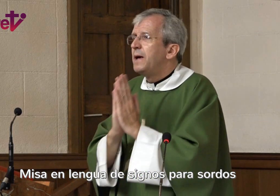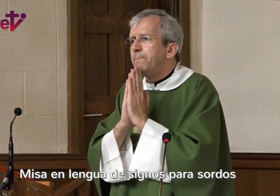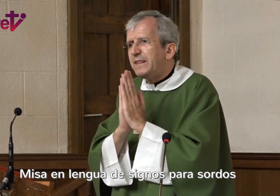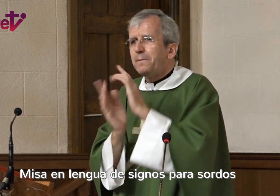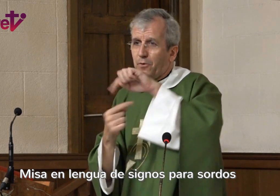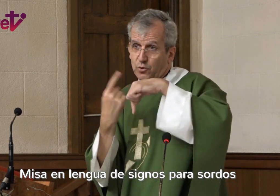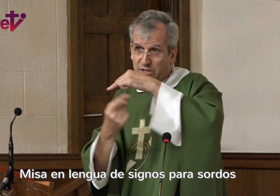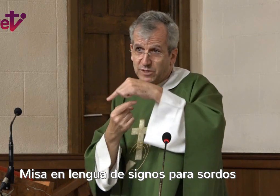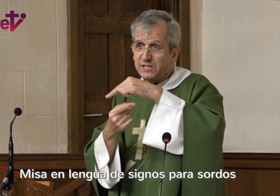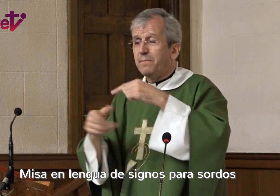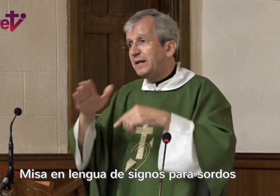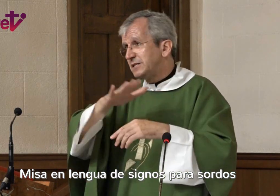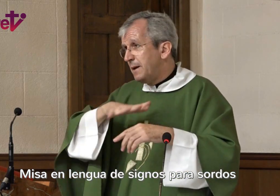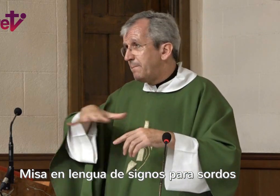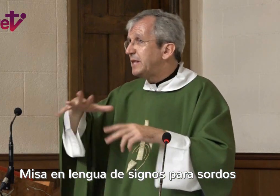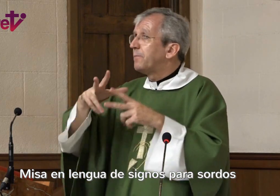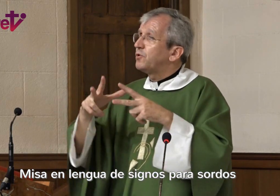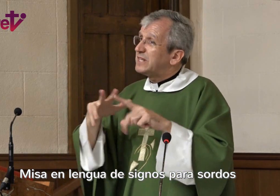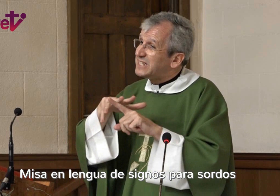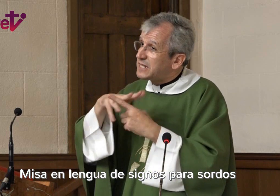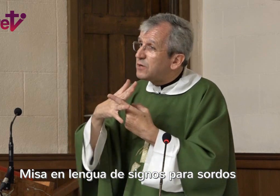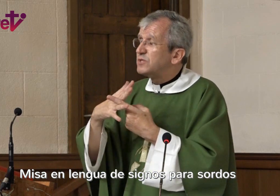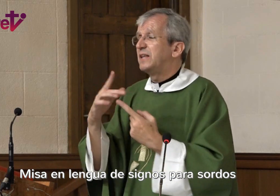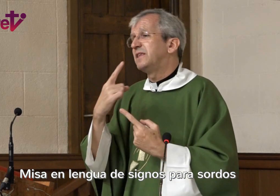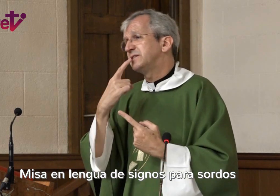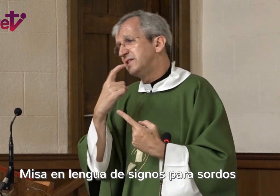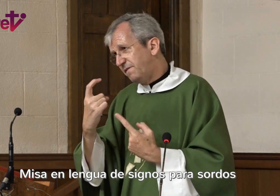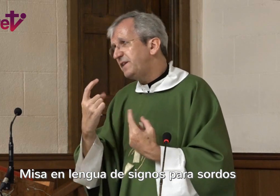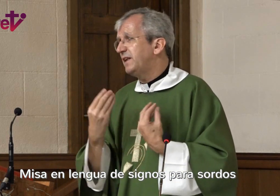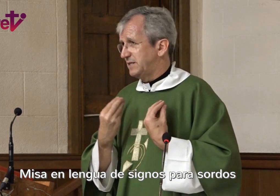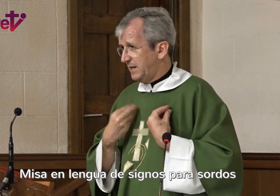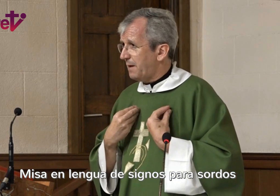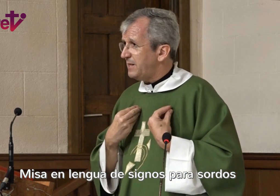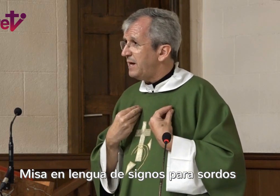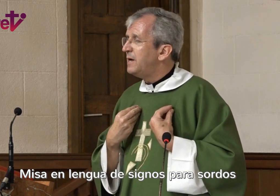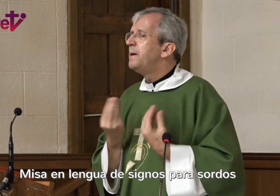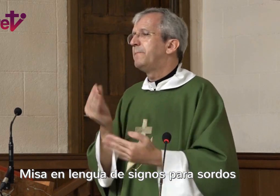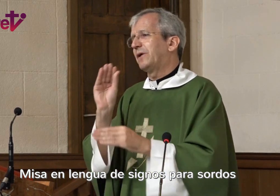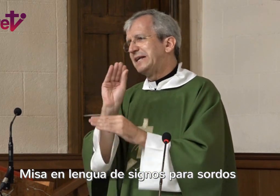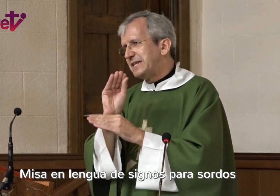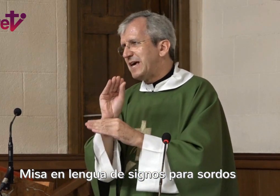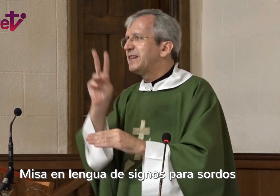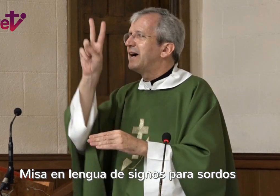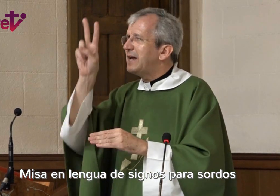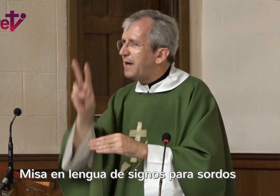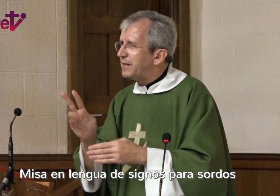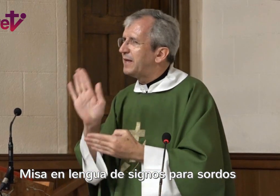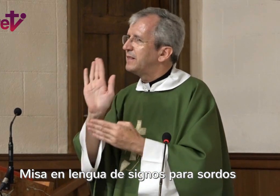más pedir por todas nuestras familias pedir por todas esas circunstancias difíciles de la vida pero que la enseñanza y la verdad